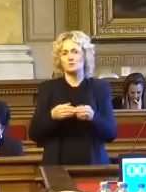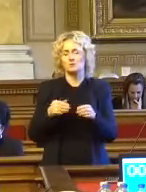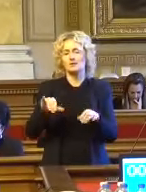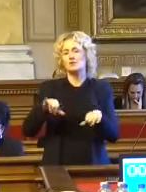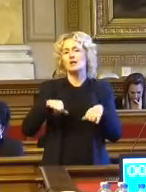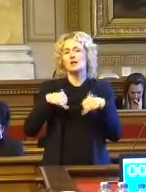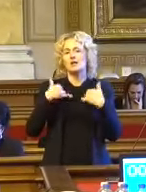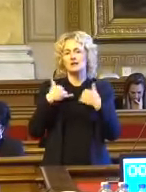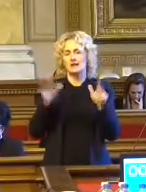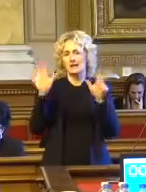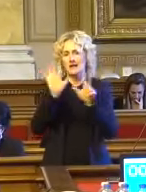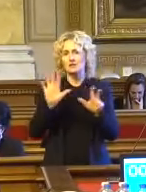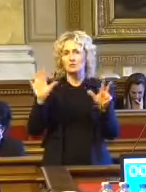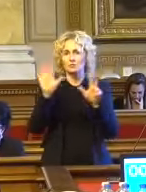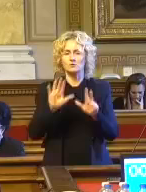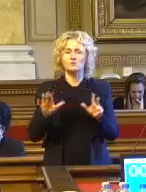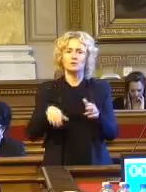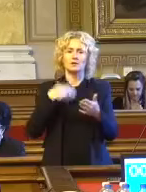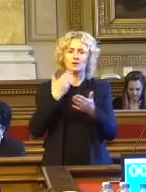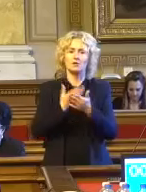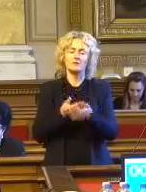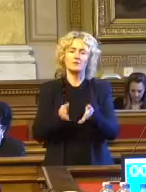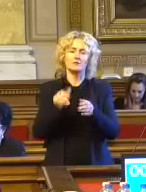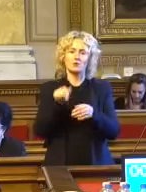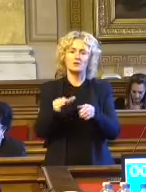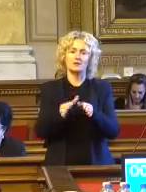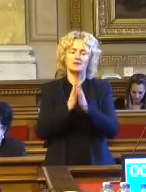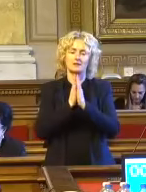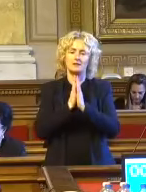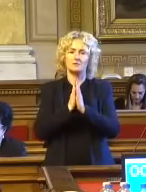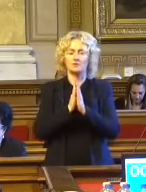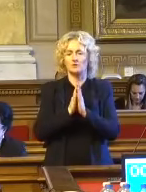hogy szavazzuk meg. Aki támogatja a javaslatot, emelje fel a kezét.